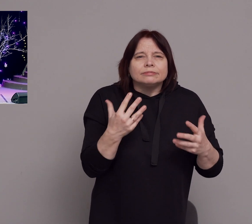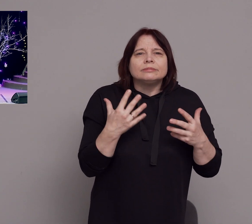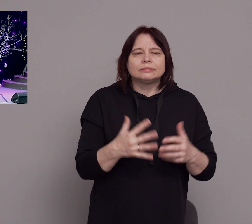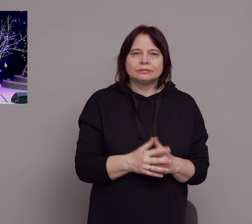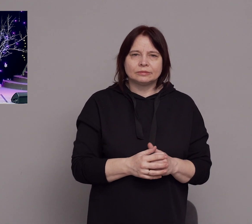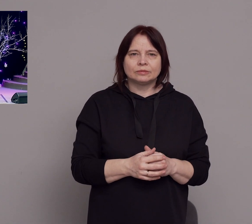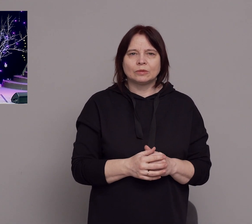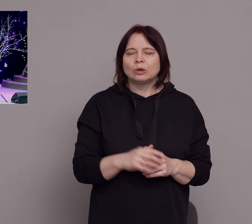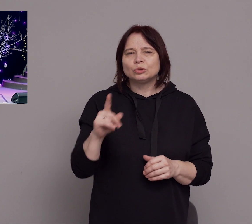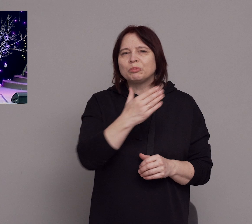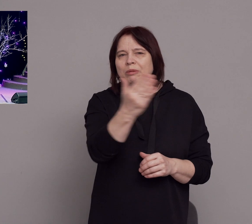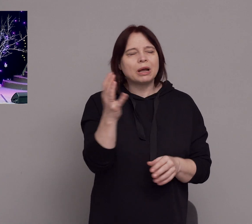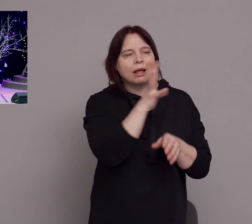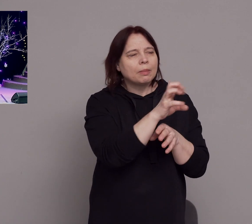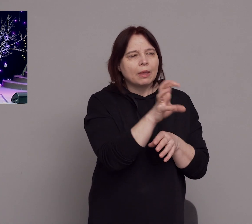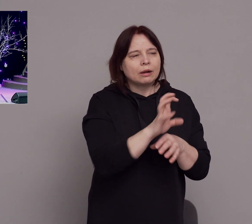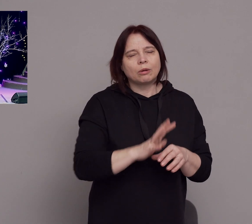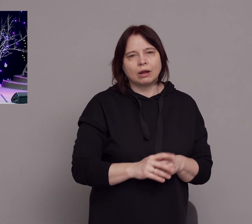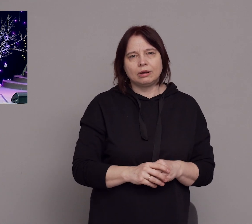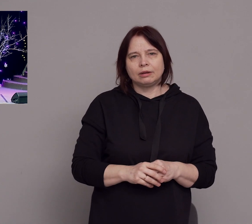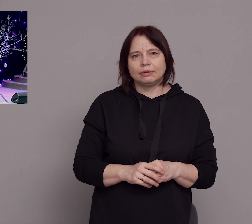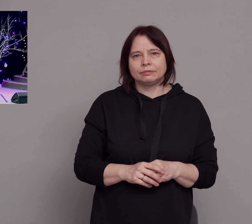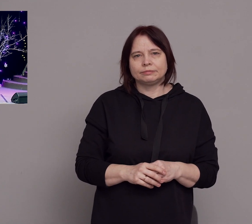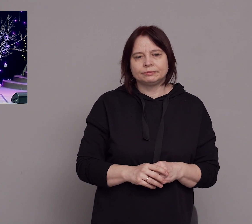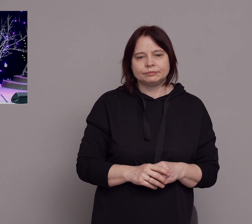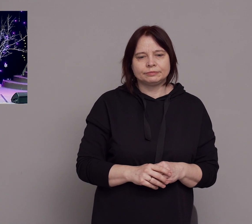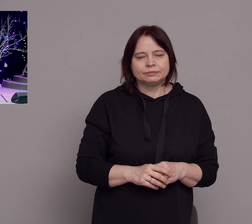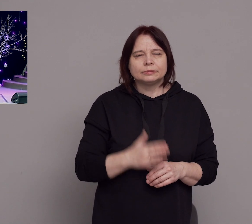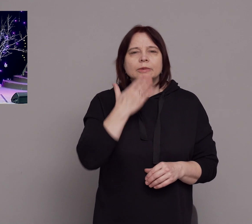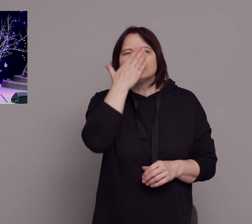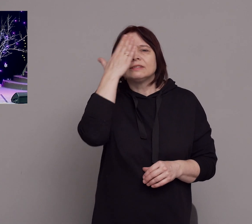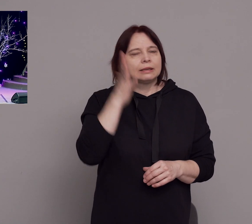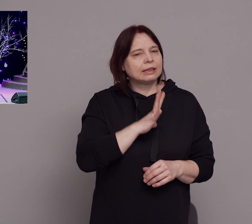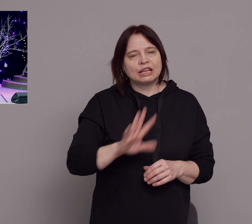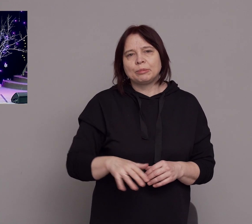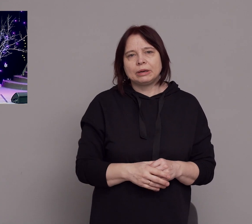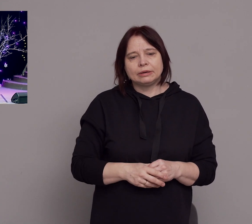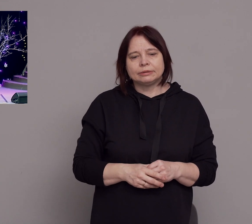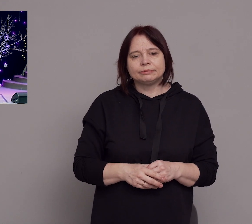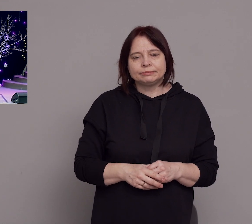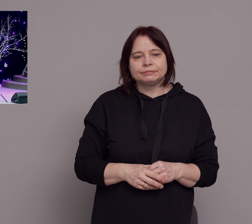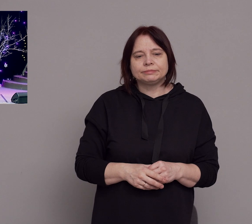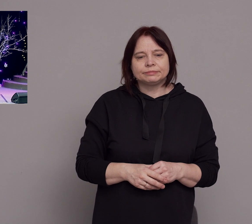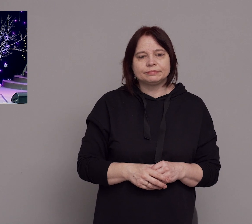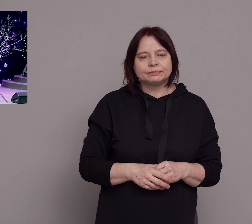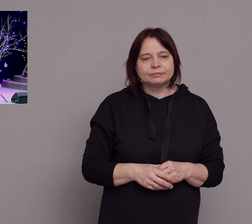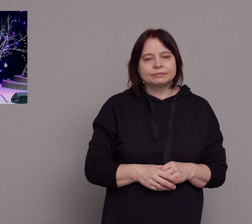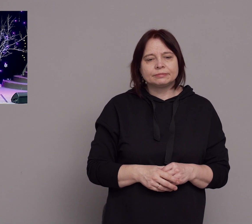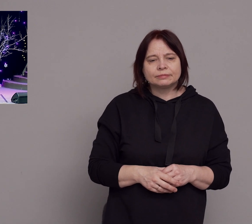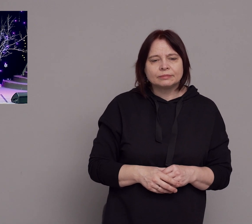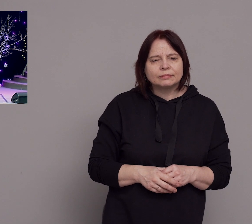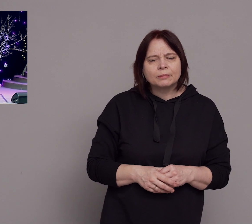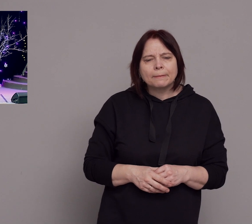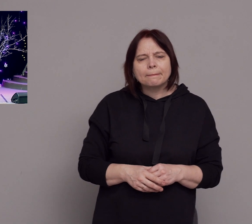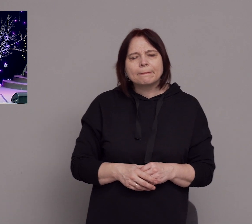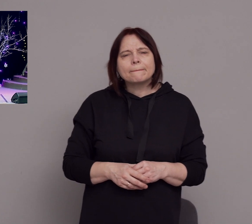для нас иметь те же чувствования? Давайте вспомним, что означает для Бога воплотиться. Для Бога воплотиться — это означает заговорить с нами на нашем языке.